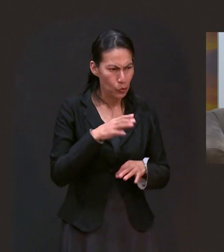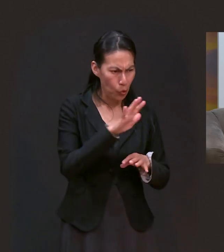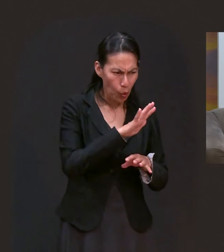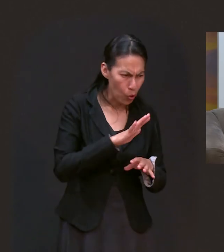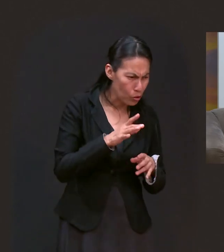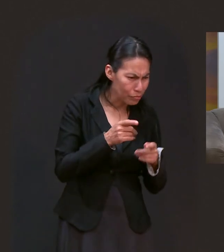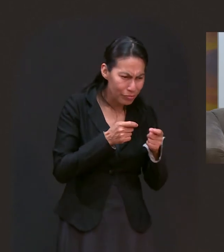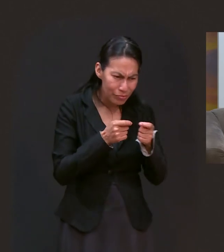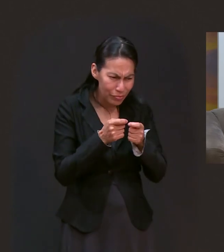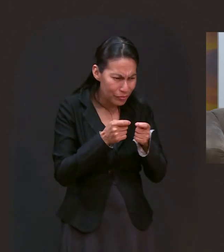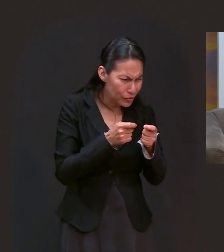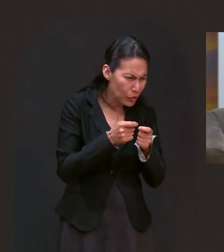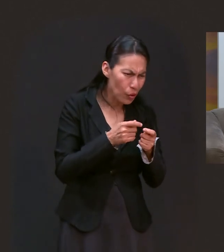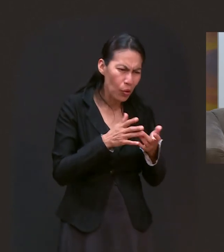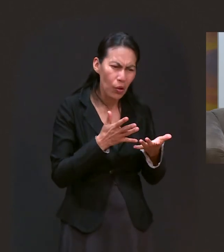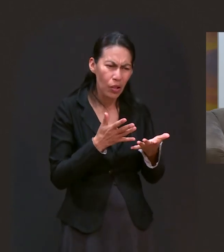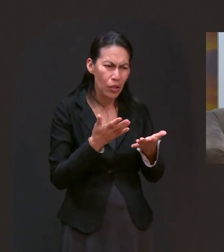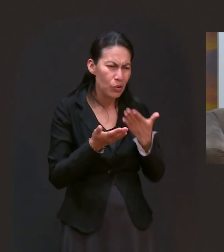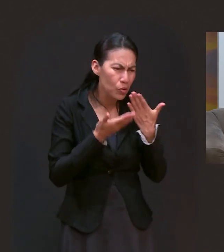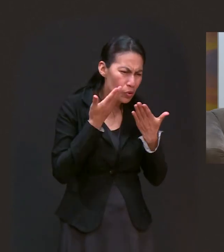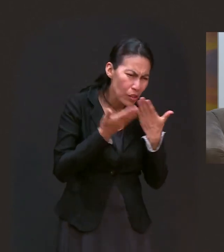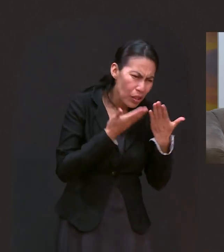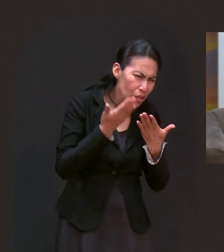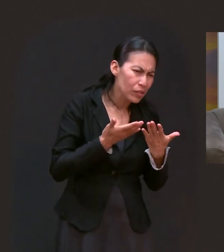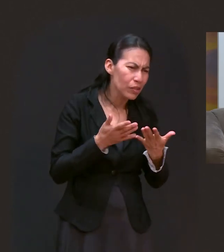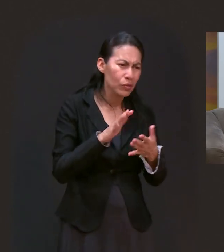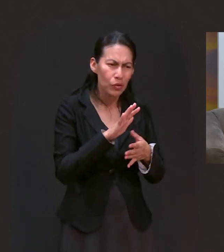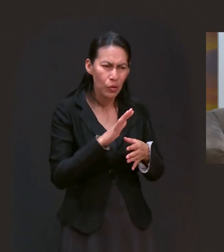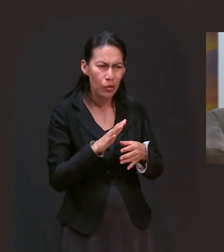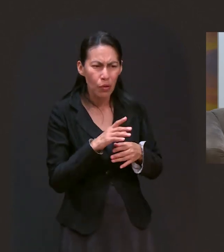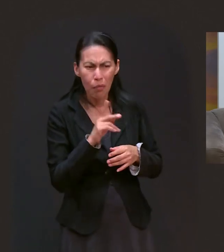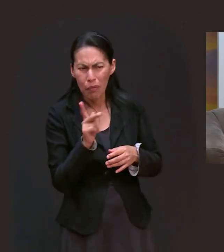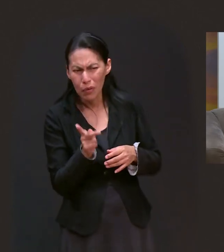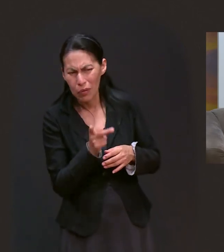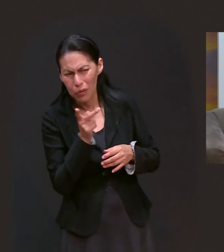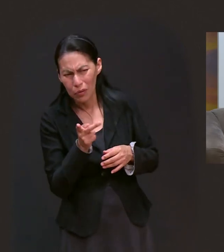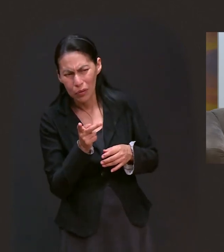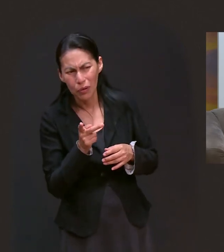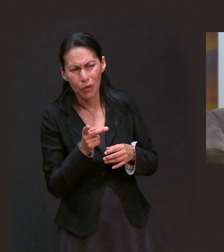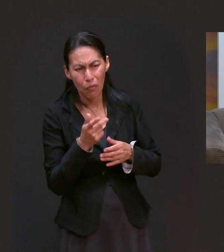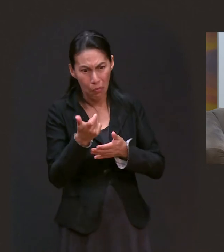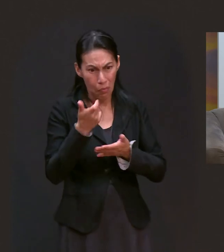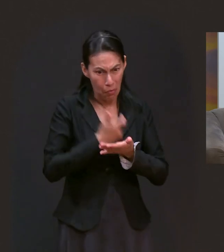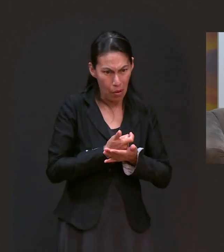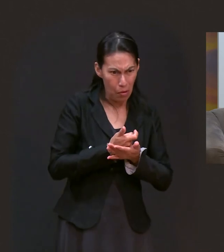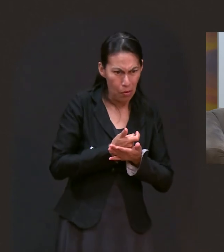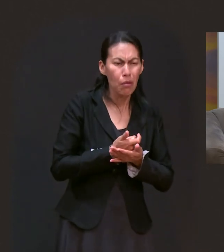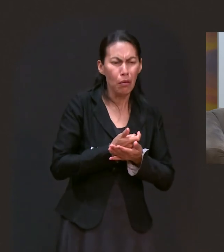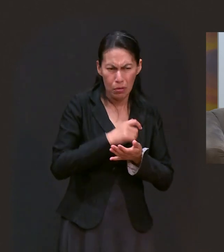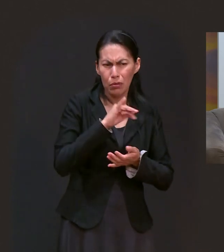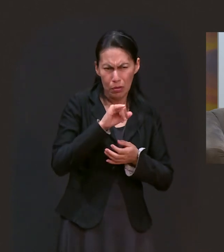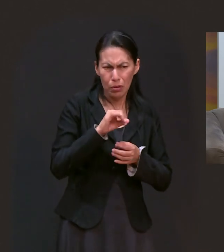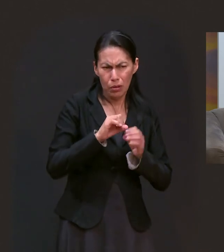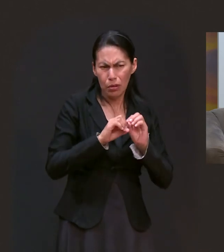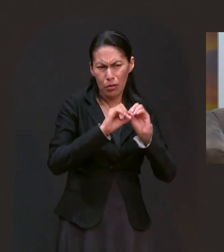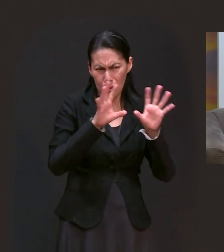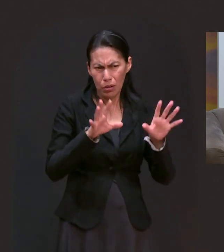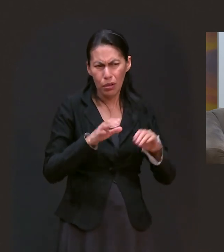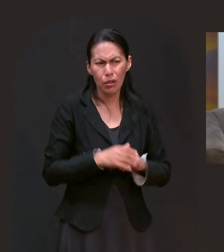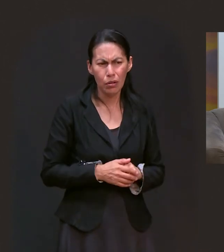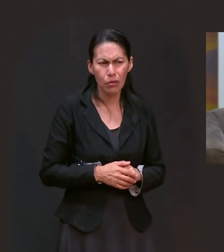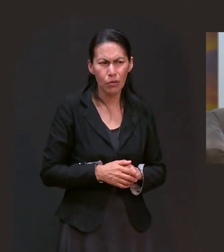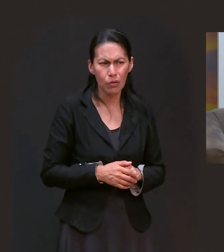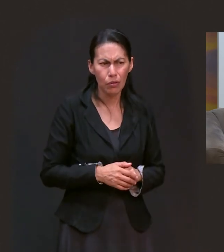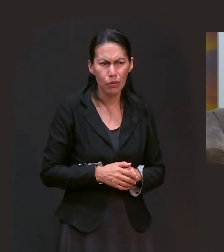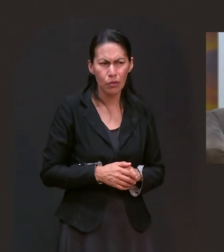controlar muy japonés en ese sentido tener el ingreso que viví estudiantes pregunte el tema la paz y me van a pagar